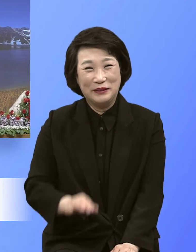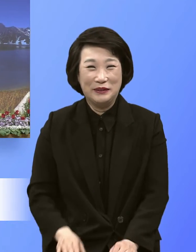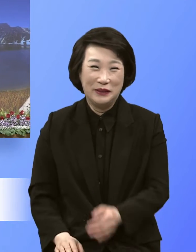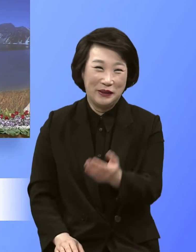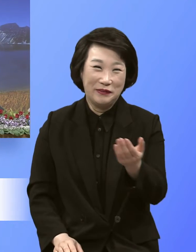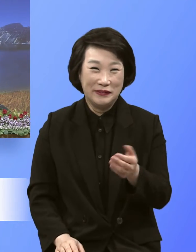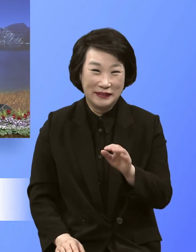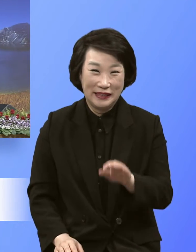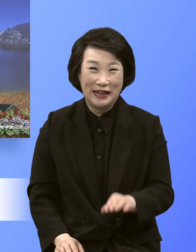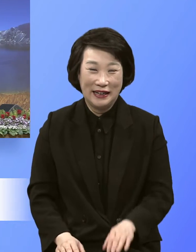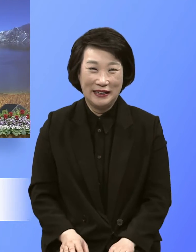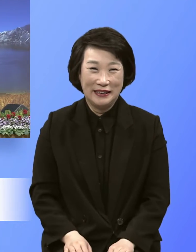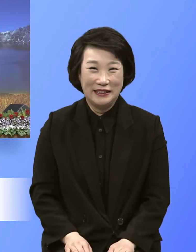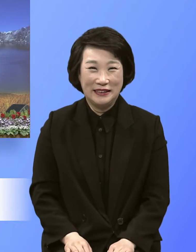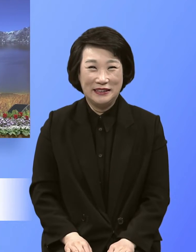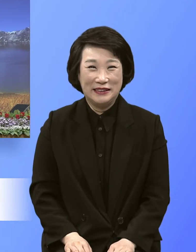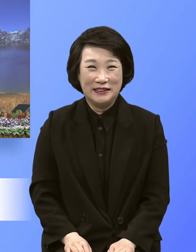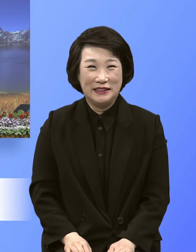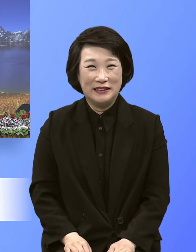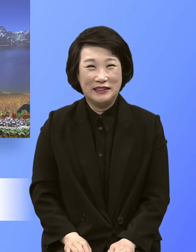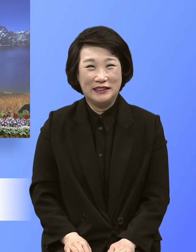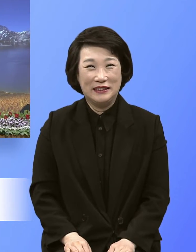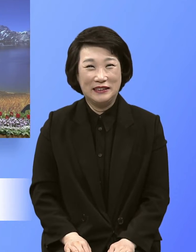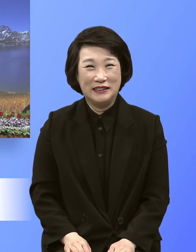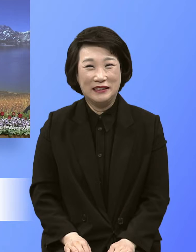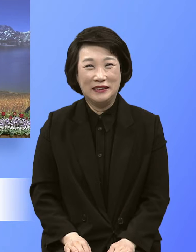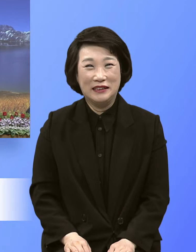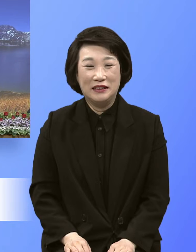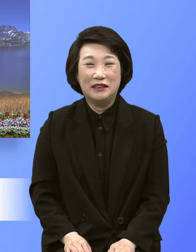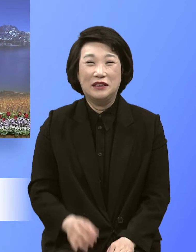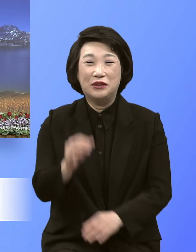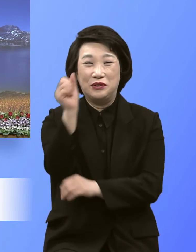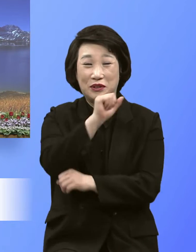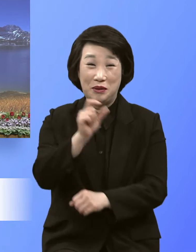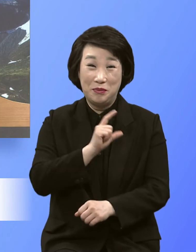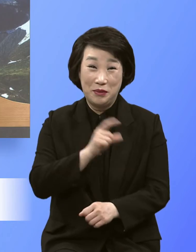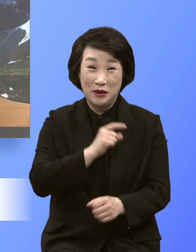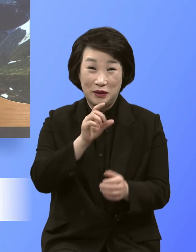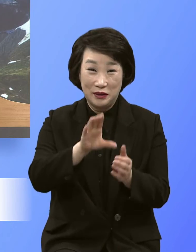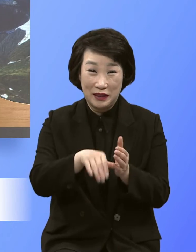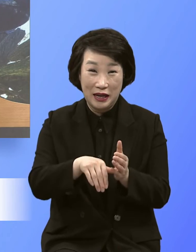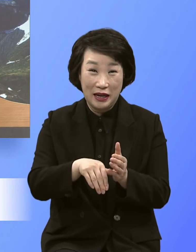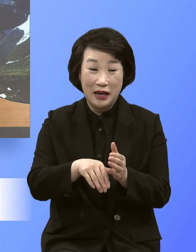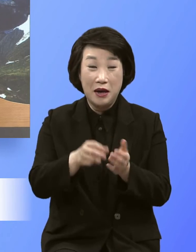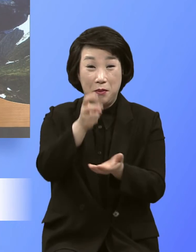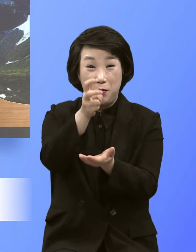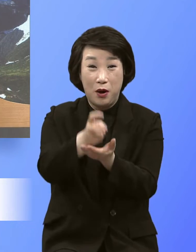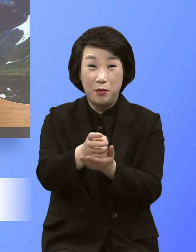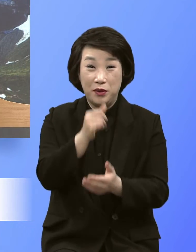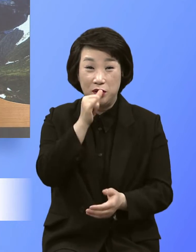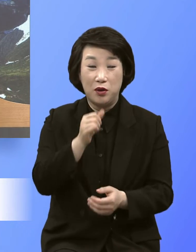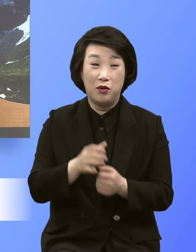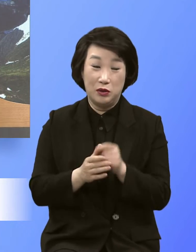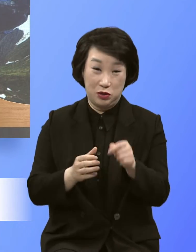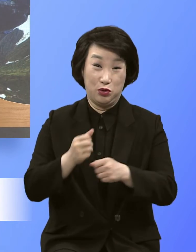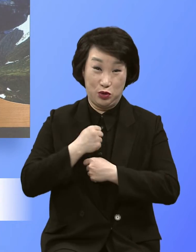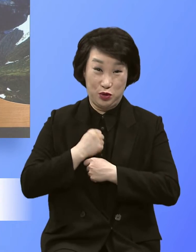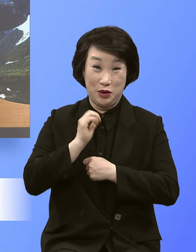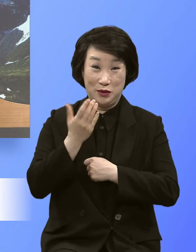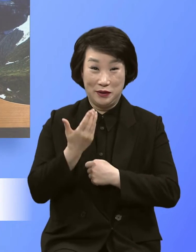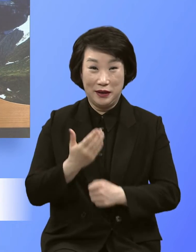그렇게 면허를 따는데도 법칙이 있고 질서가